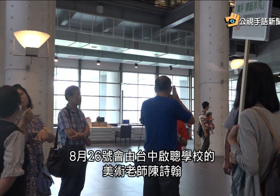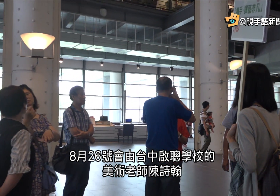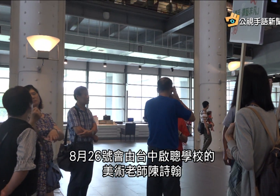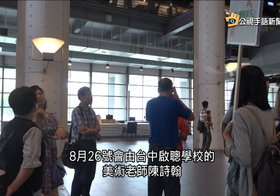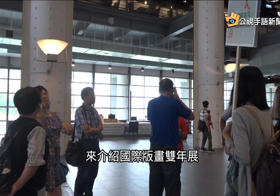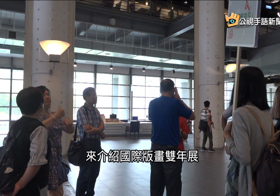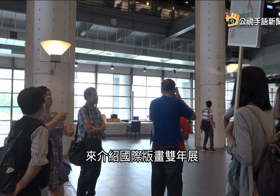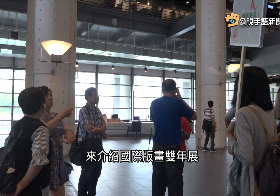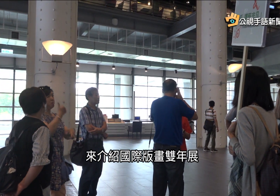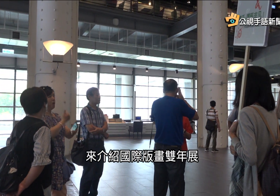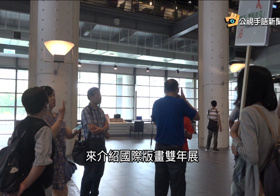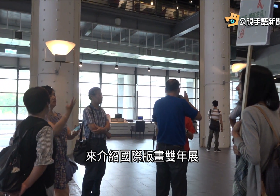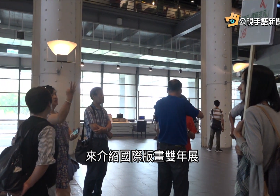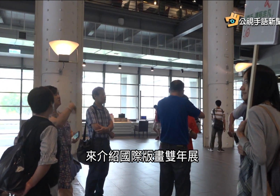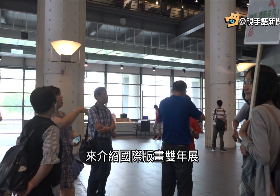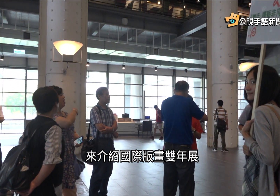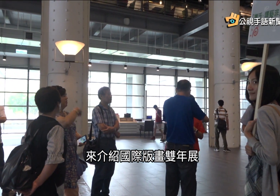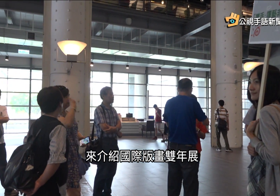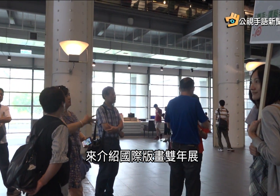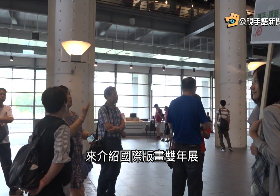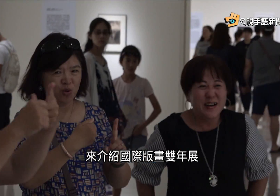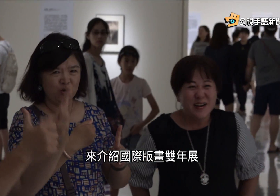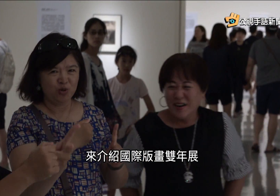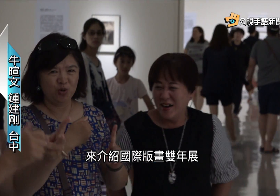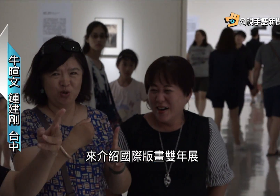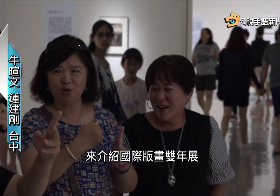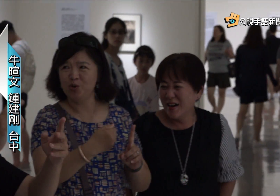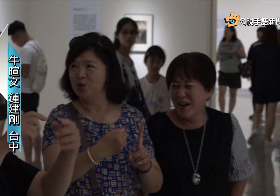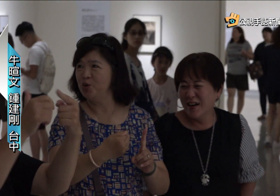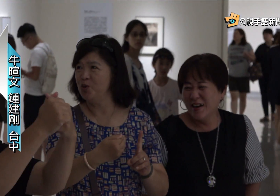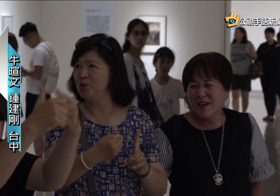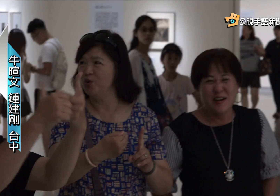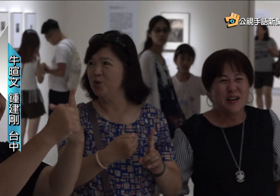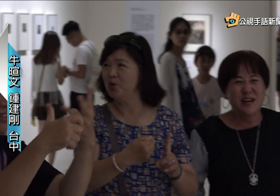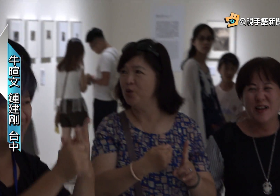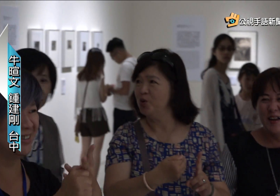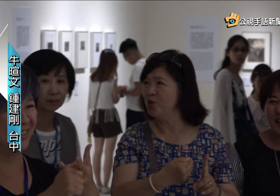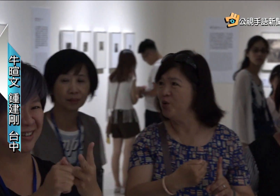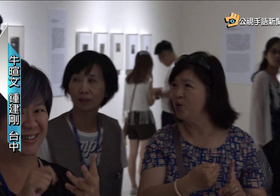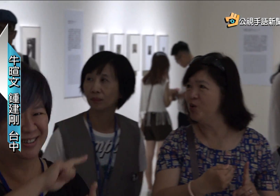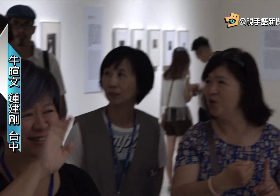来介绍国际版画双年展。记者牛轩文、钟建刚台中报道。